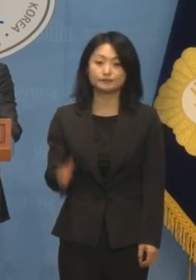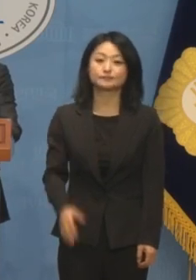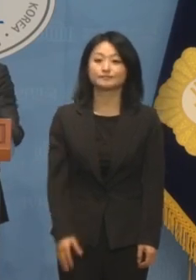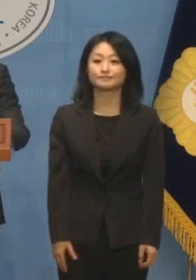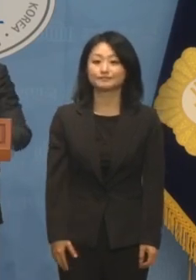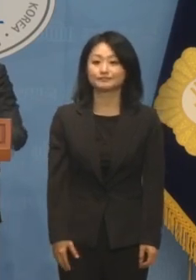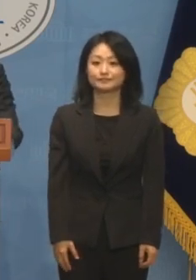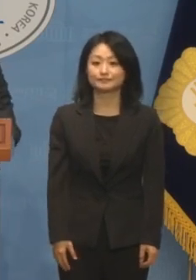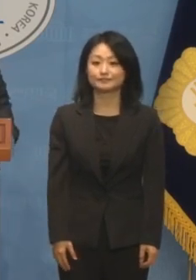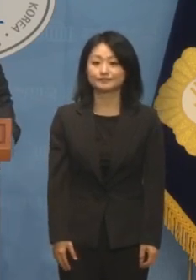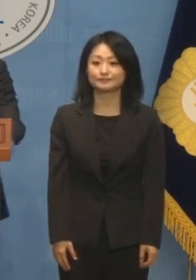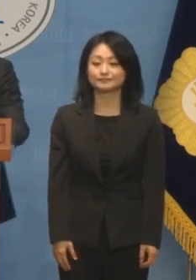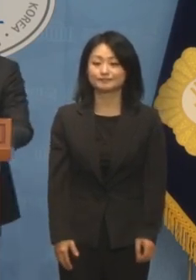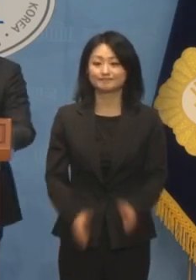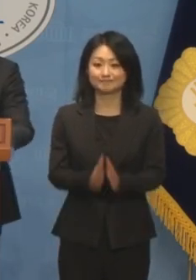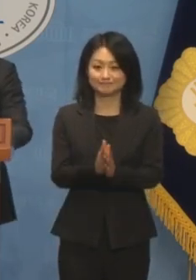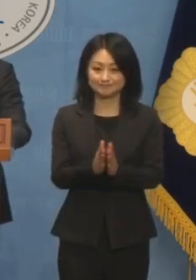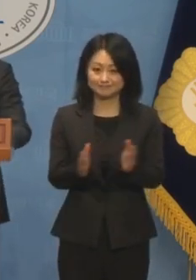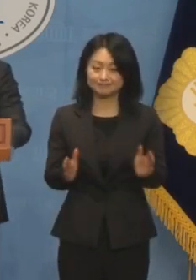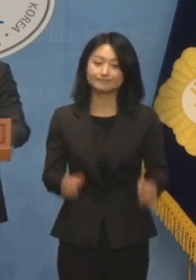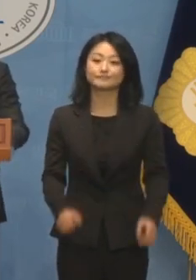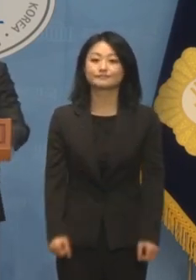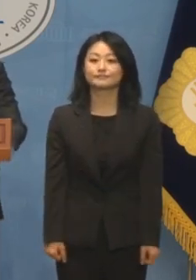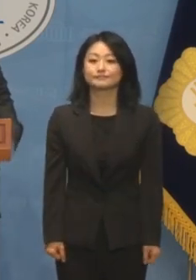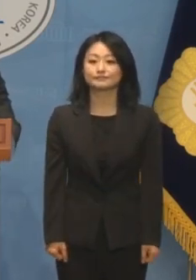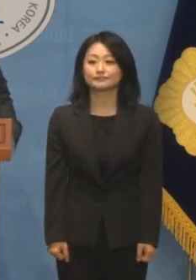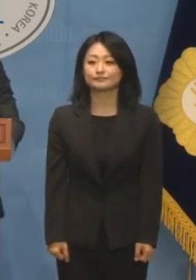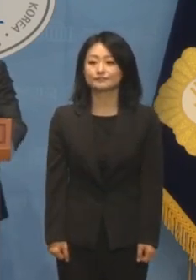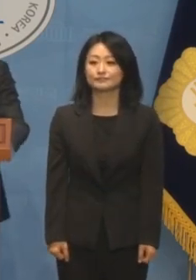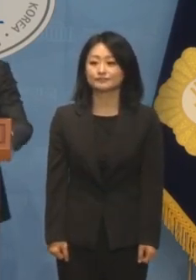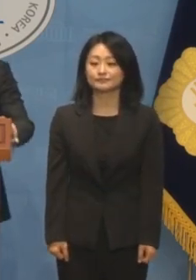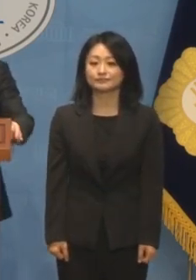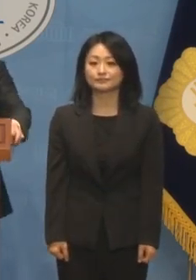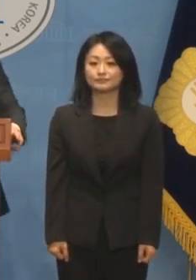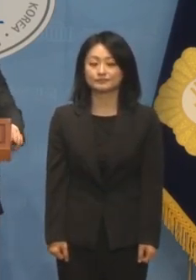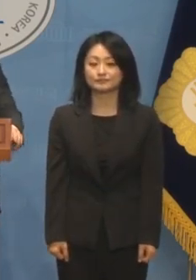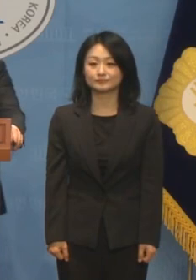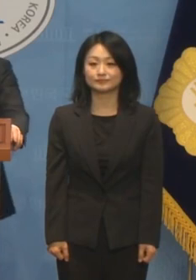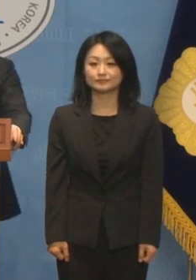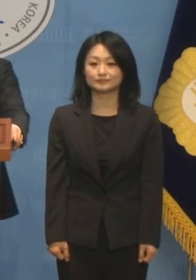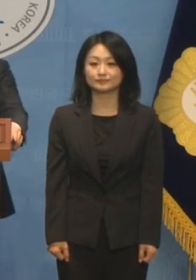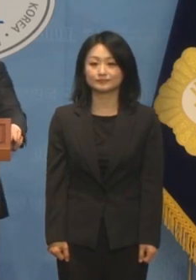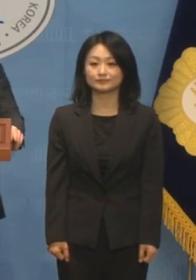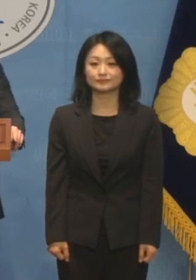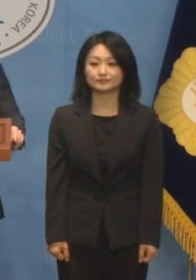시작해도 될까요? 네. 온마이크 한 건 진행하겠습니다.